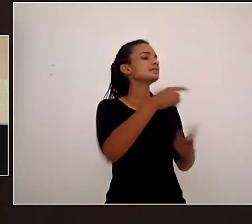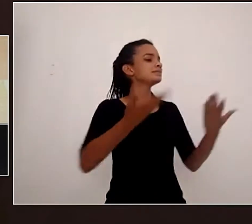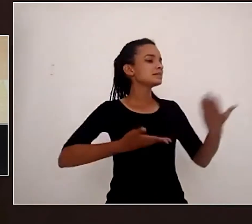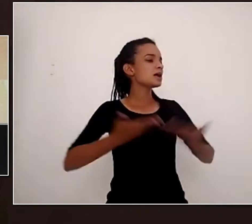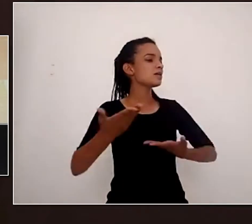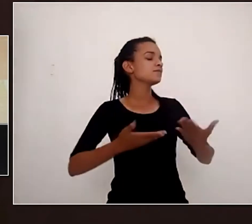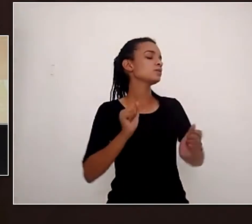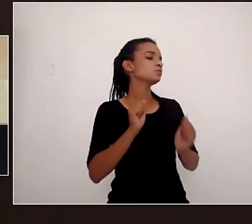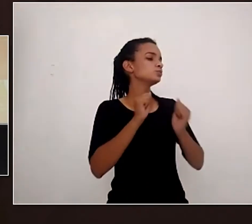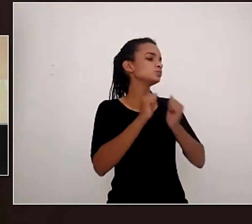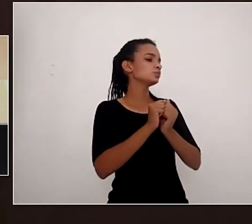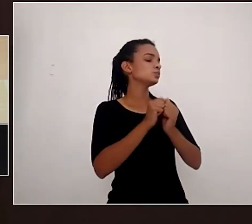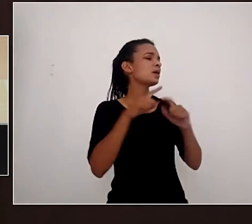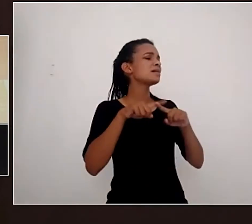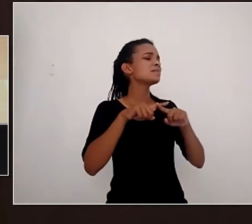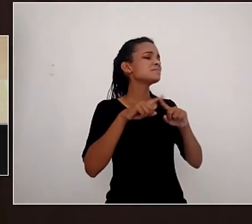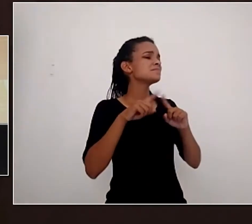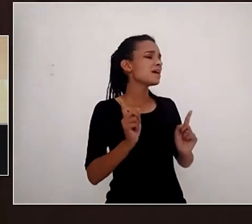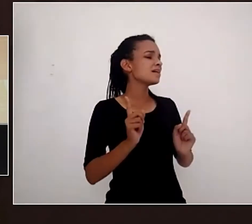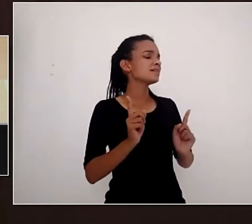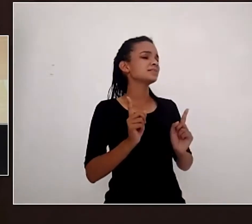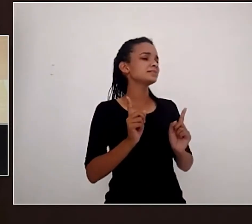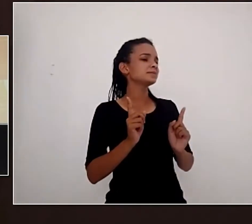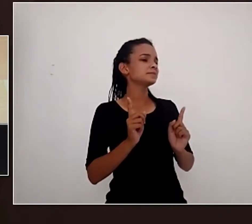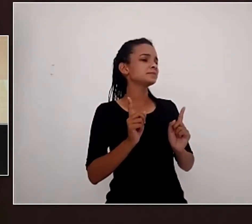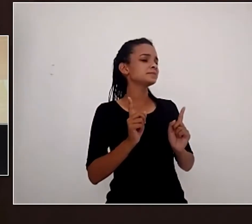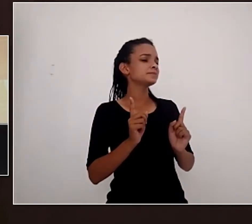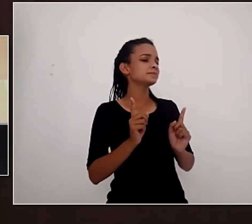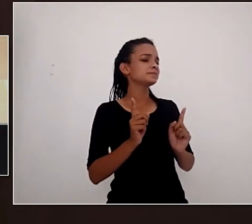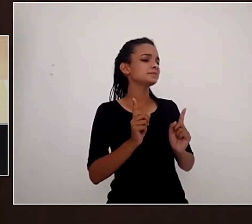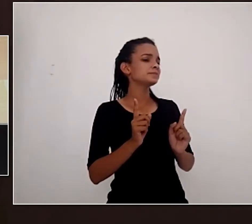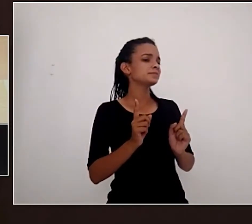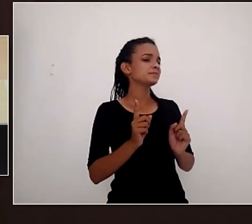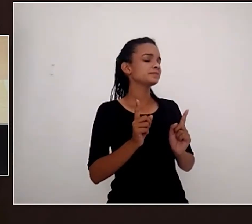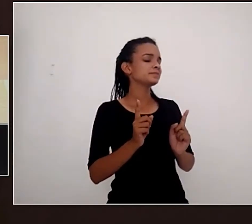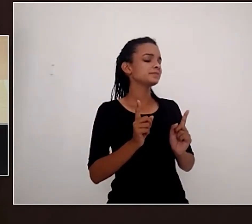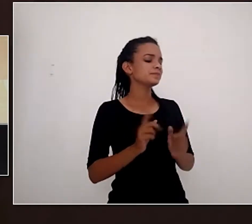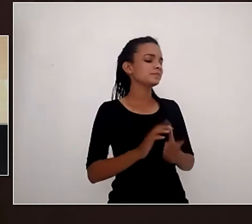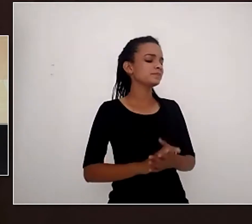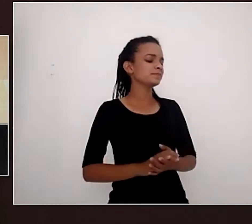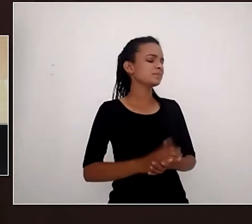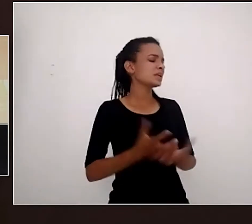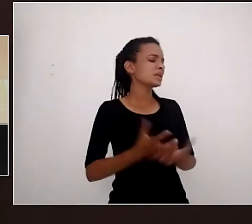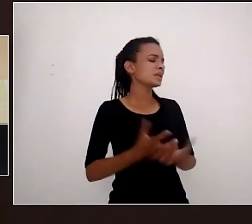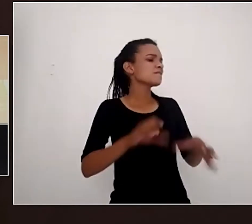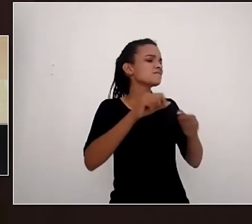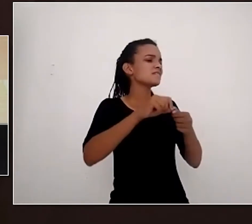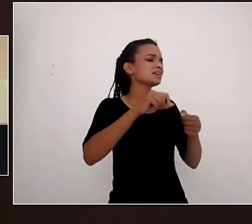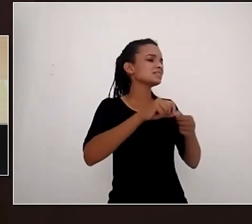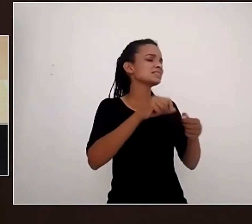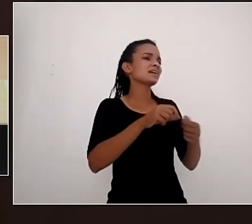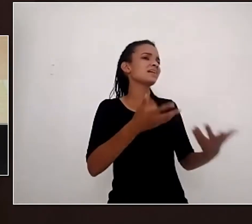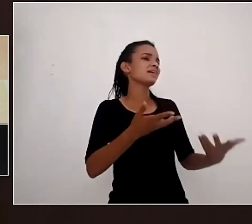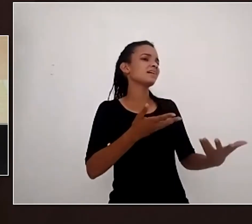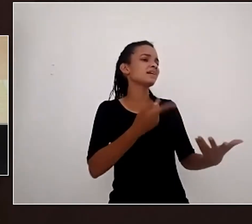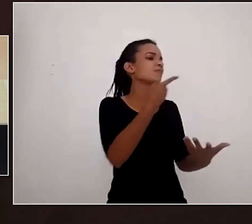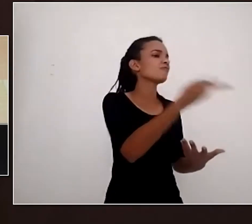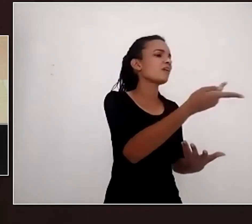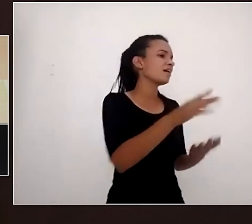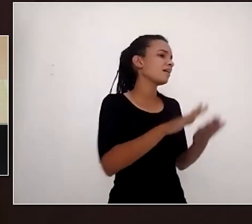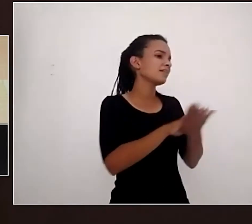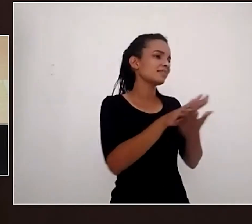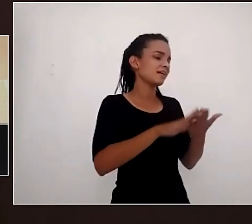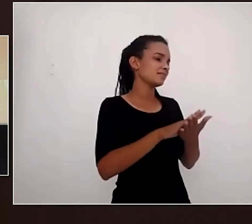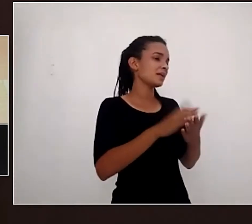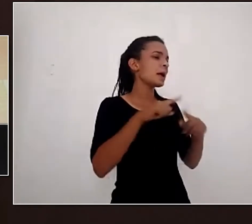quis fazer sem o seu consentimento, para que a tua bondade não venha a ser como que por obrigação, mas de livre